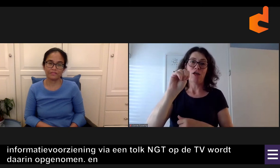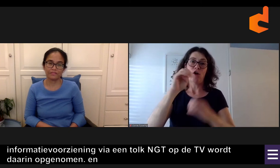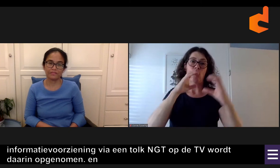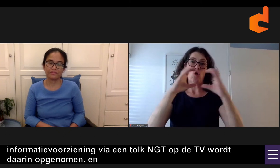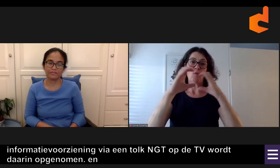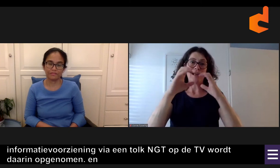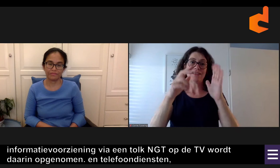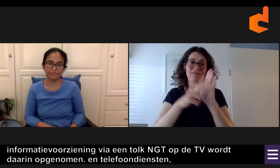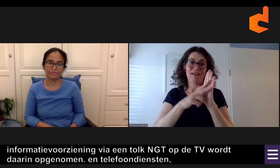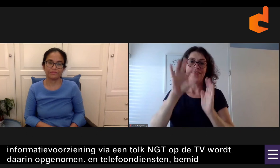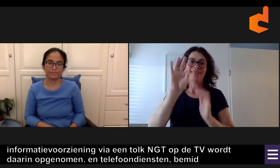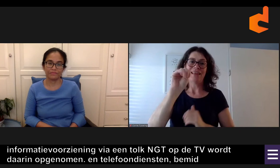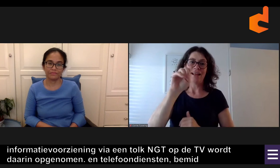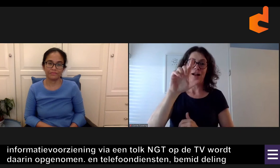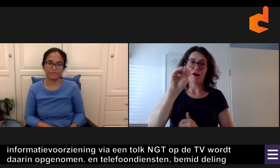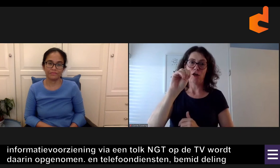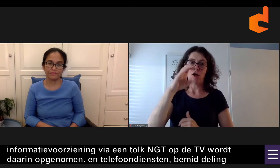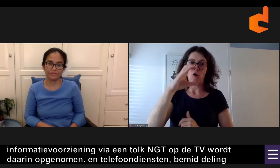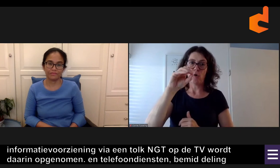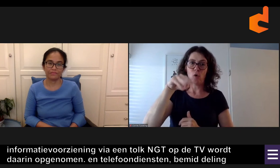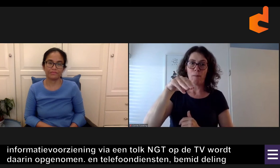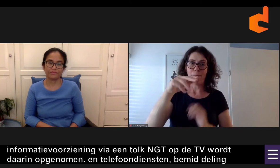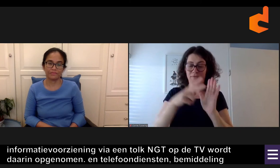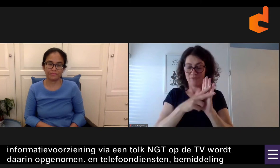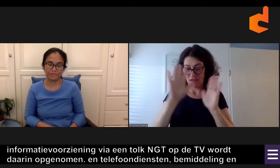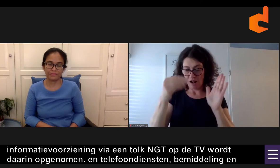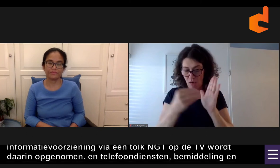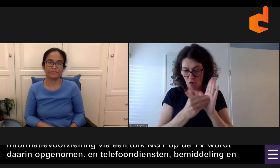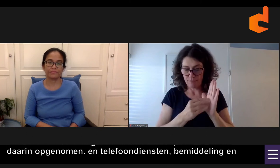is geregeld via de telecomwet.